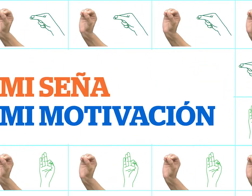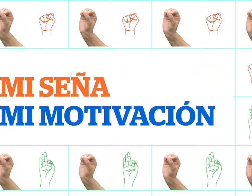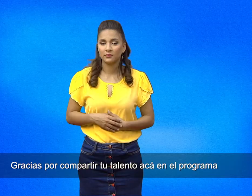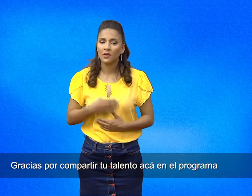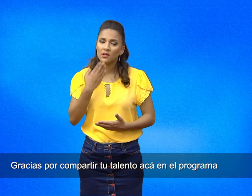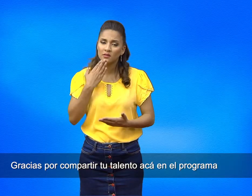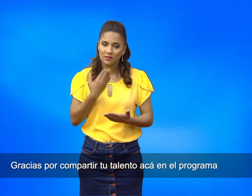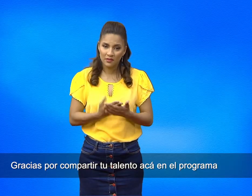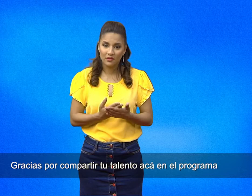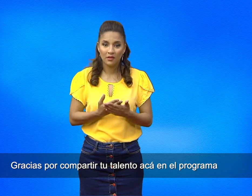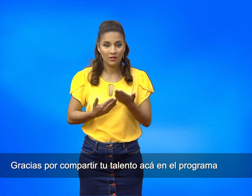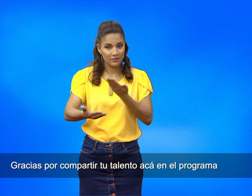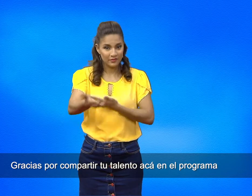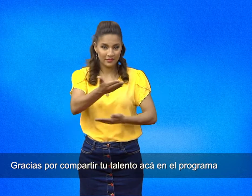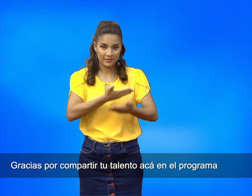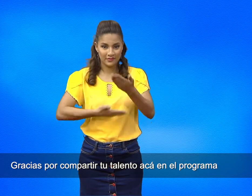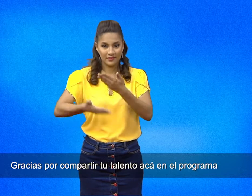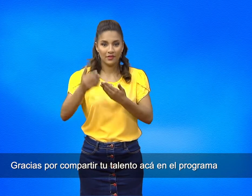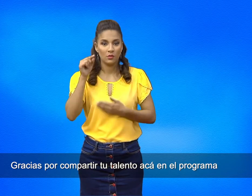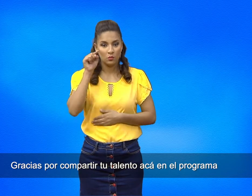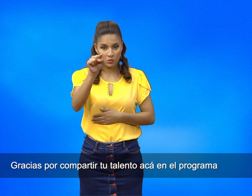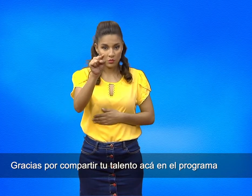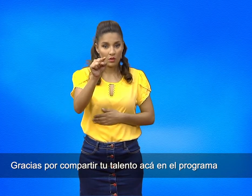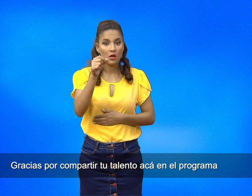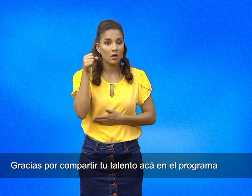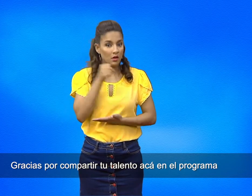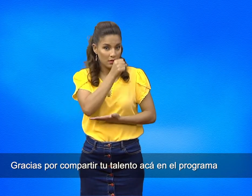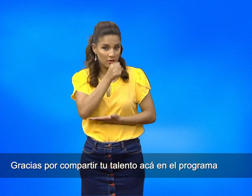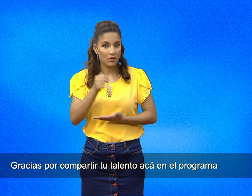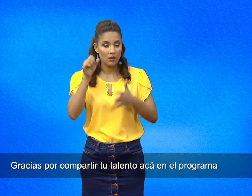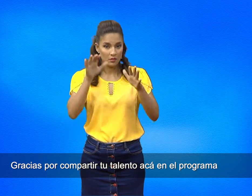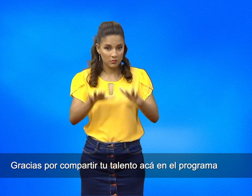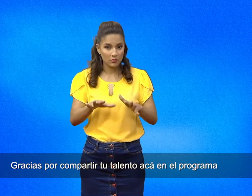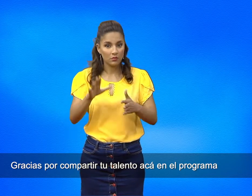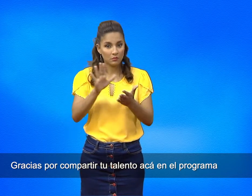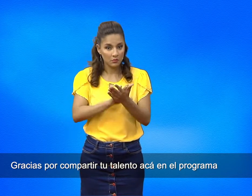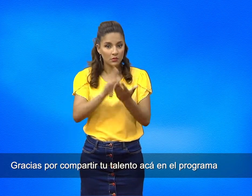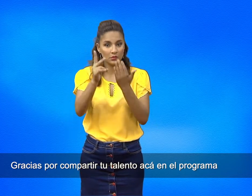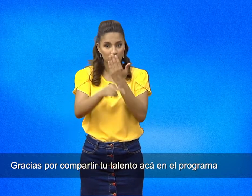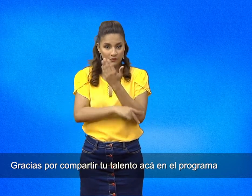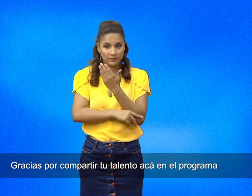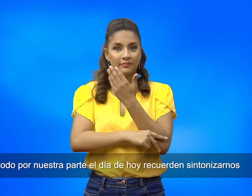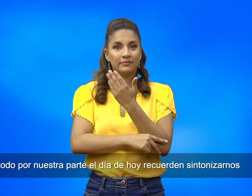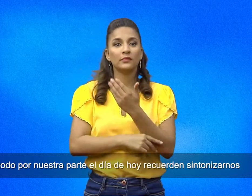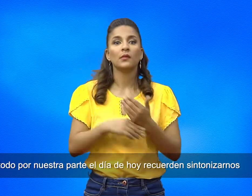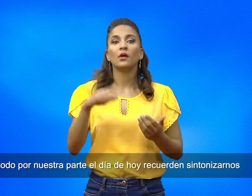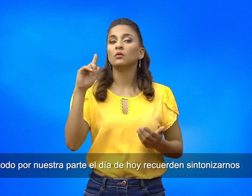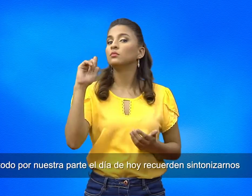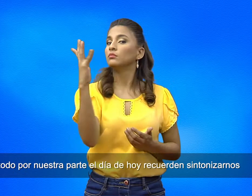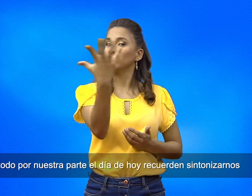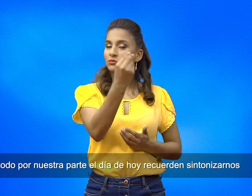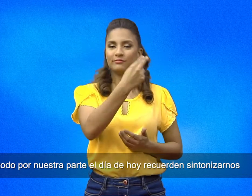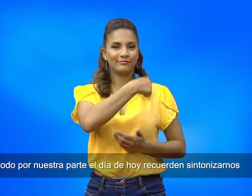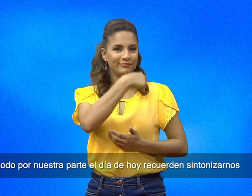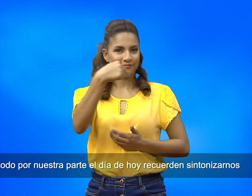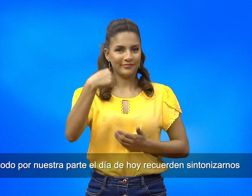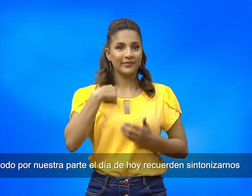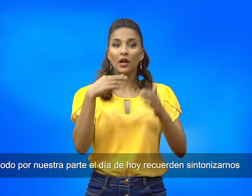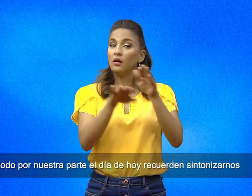gracias por compartir tu talento acá en el programa es todo por nuestra parte el